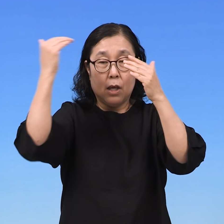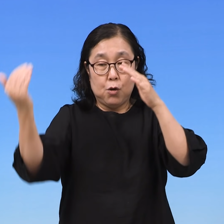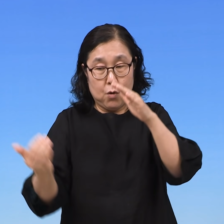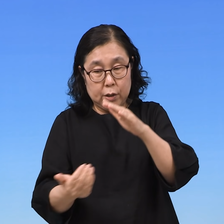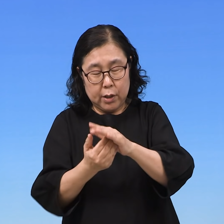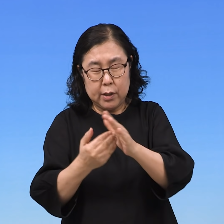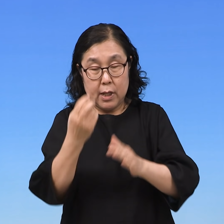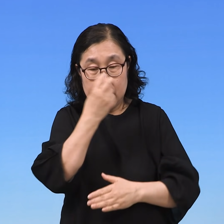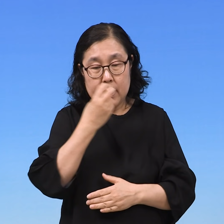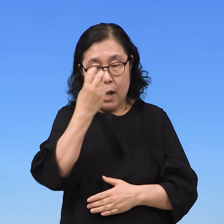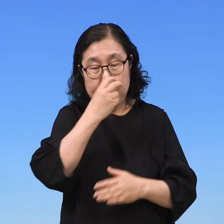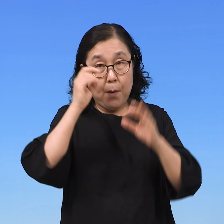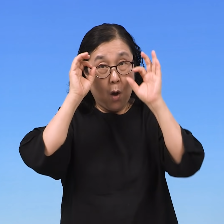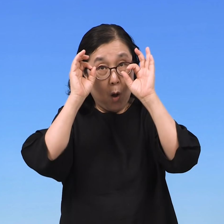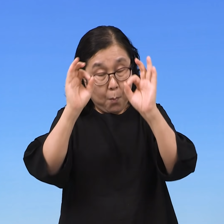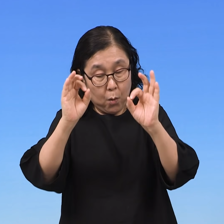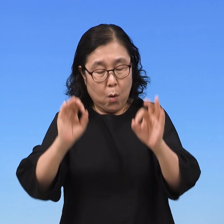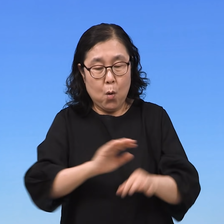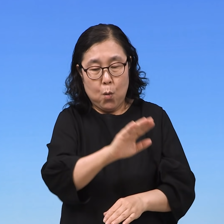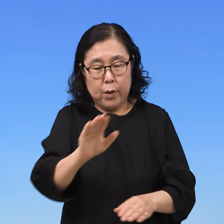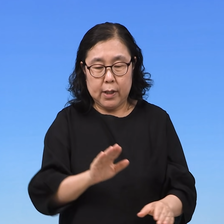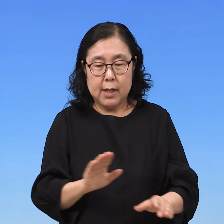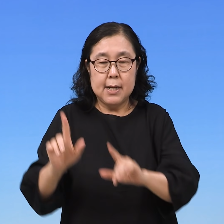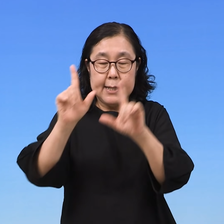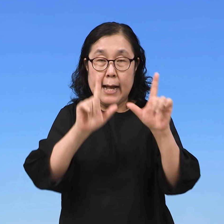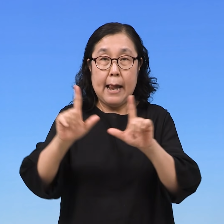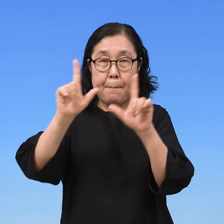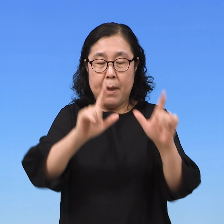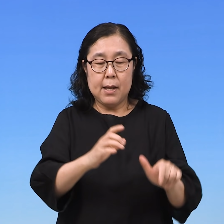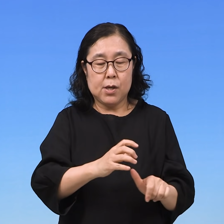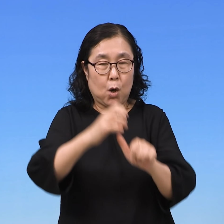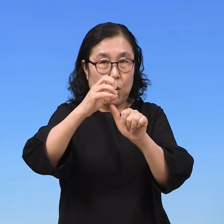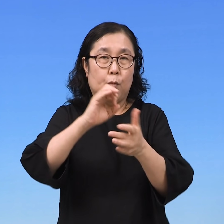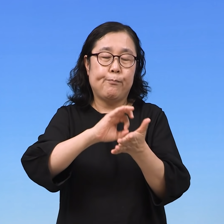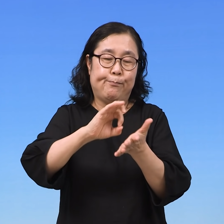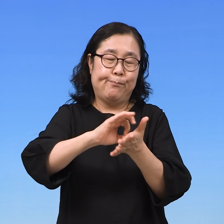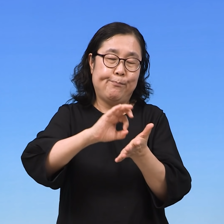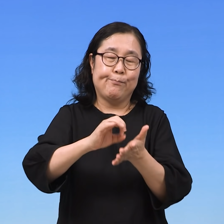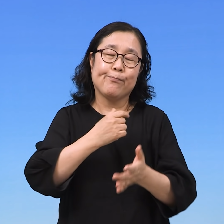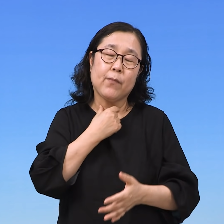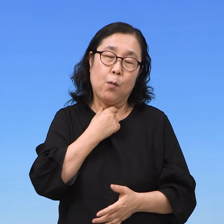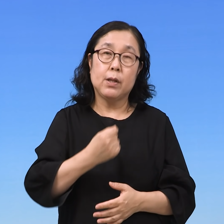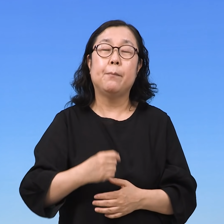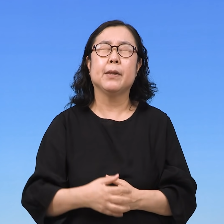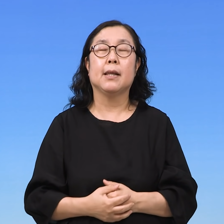이거를 살펴보면서 우리들 삶에 이것을 좀 적용했으면 좋겠습니다.